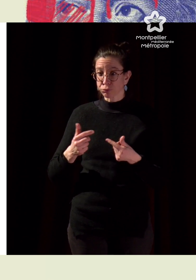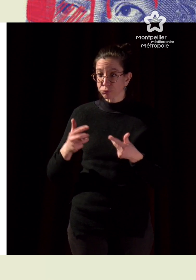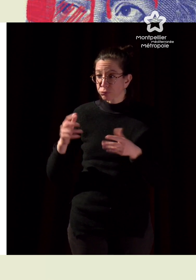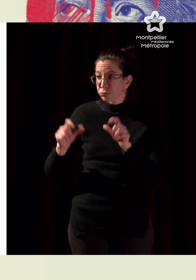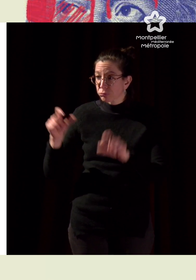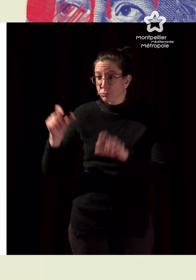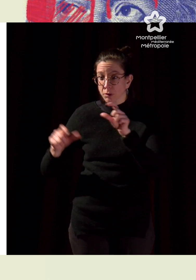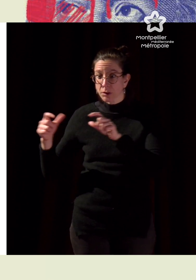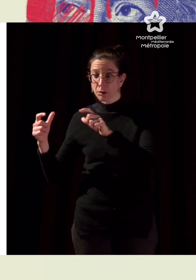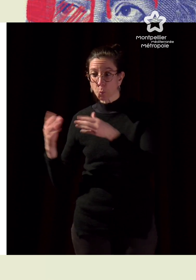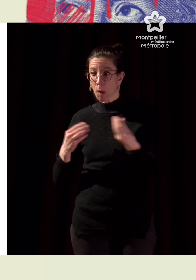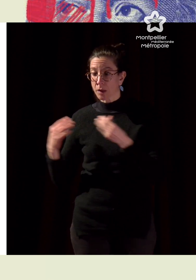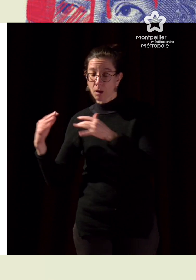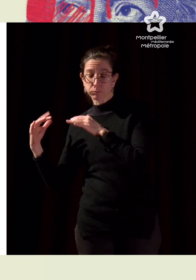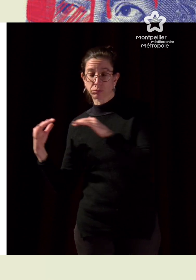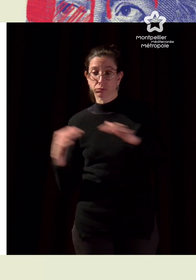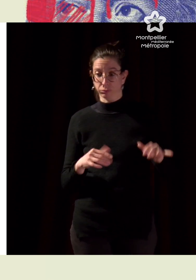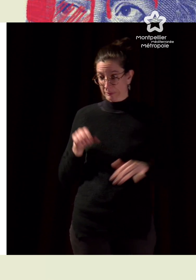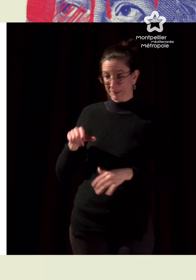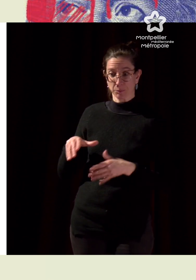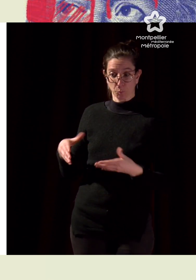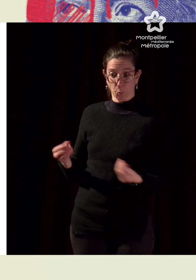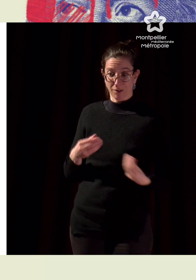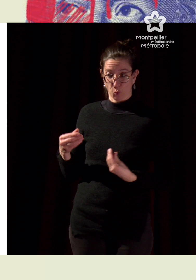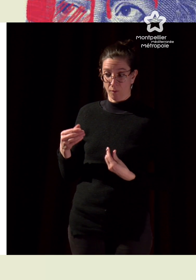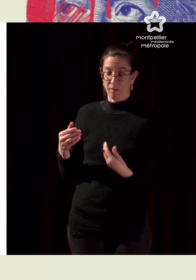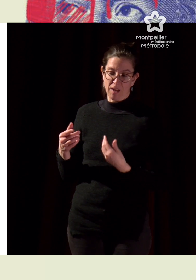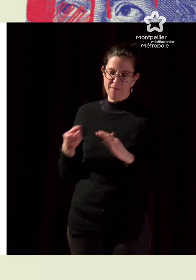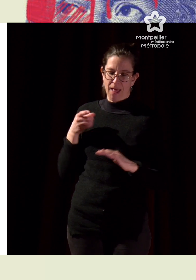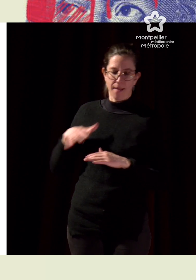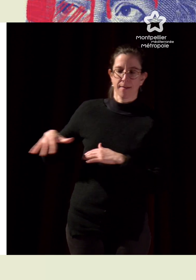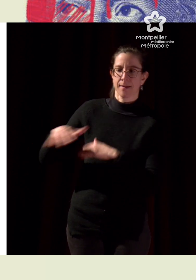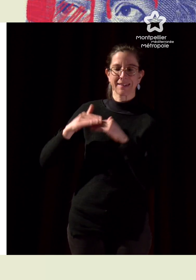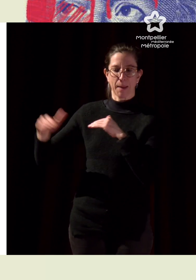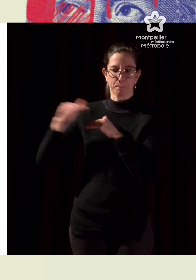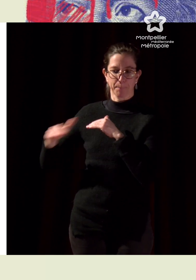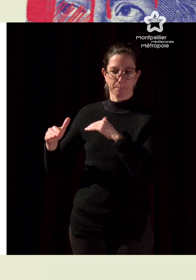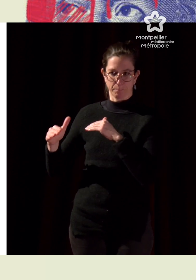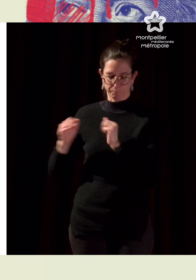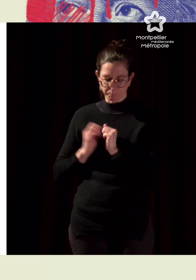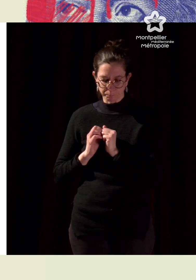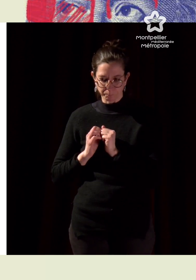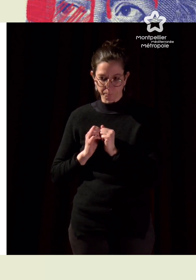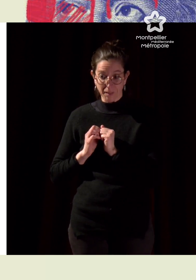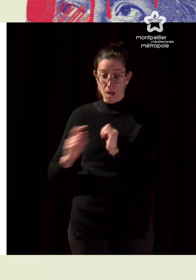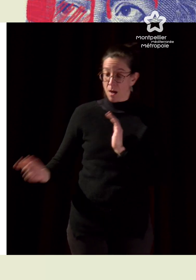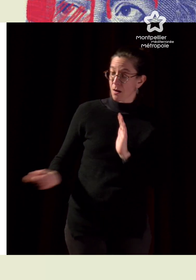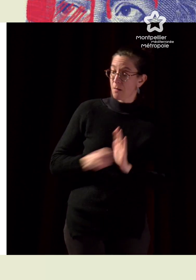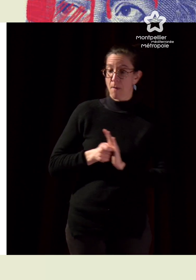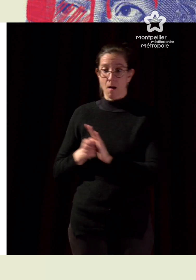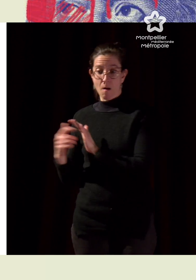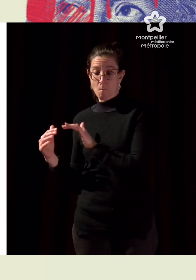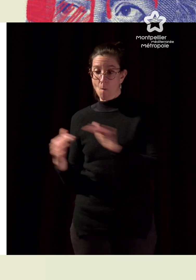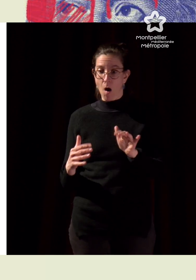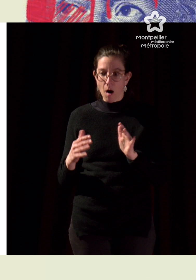viennent, les Yamnaya, qui viennent des steppes. Ce qui fait que si on regarde